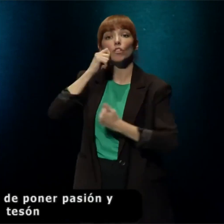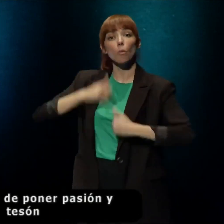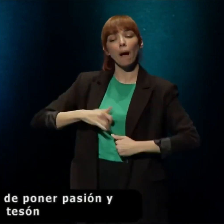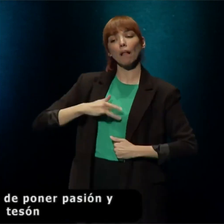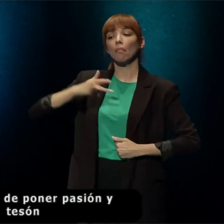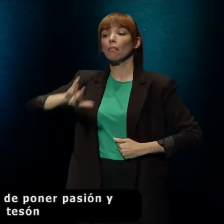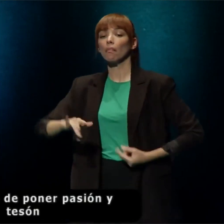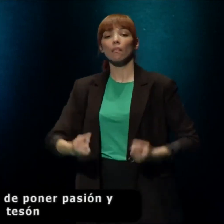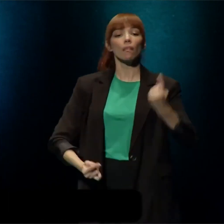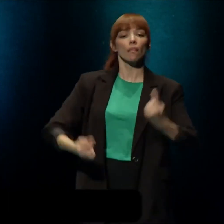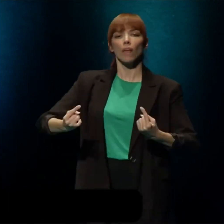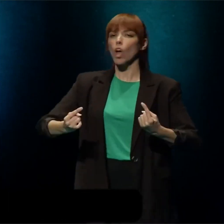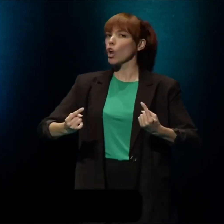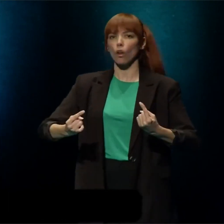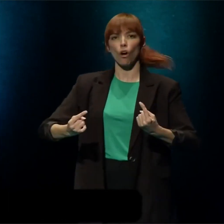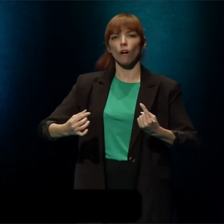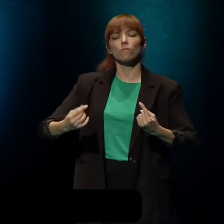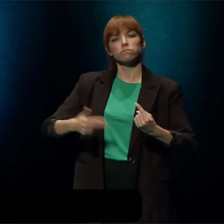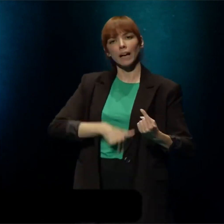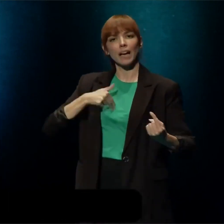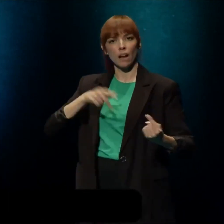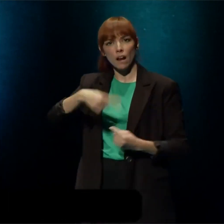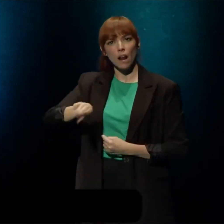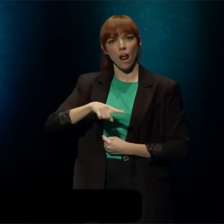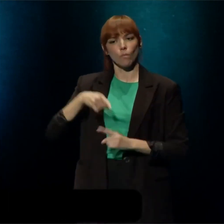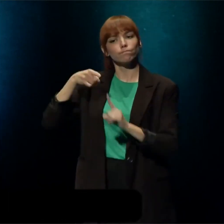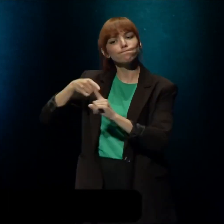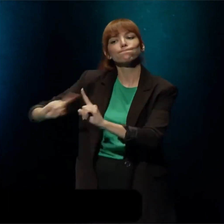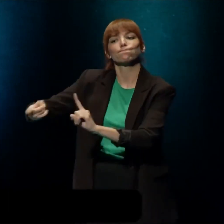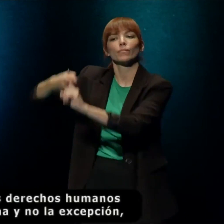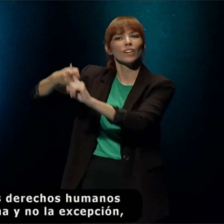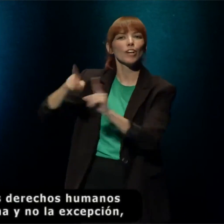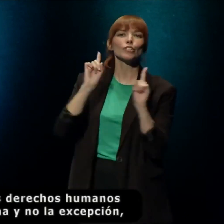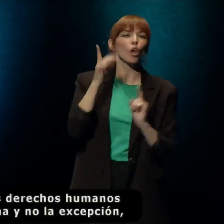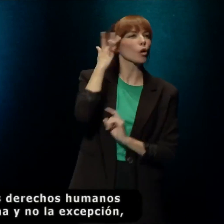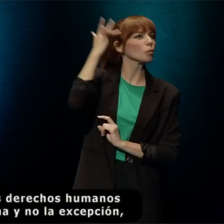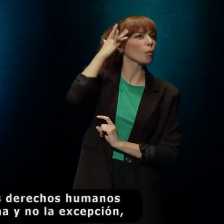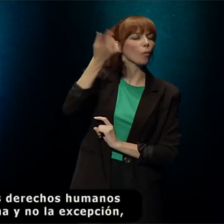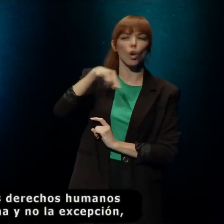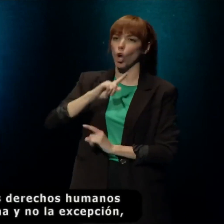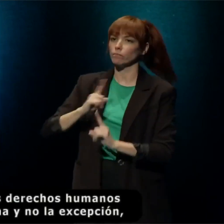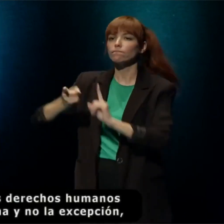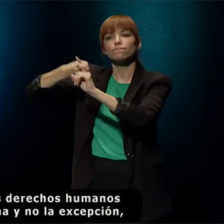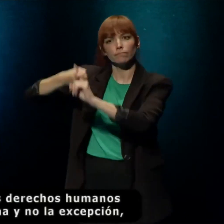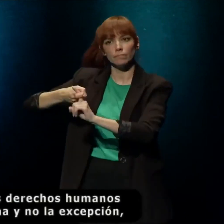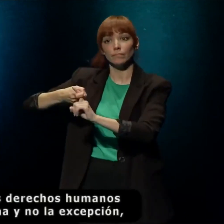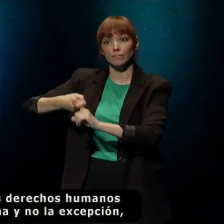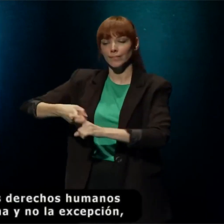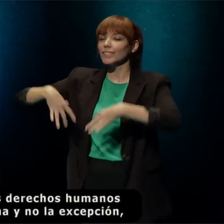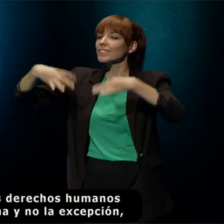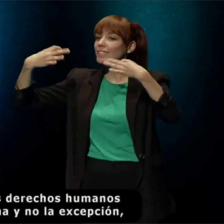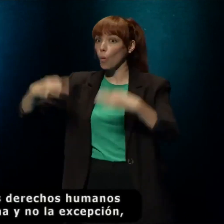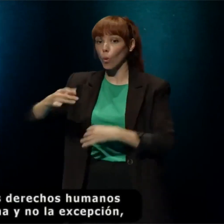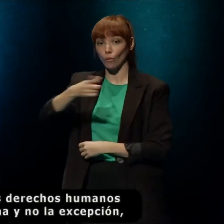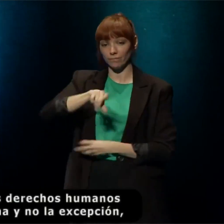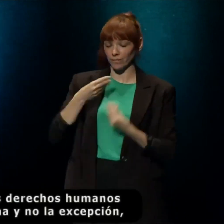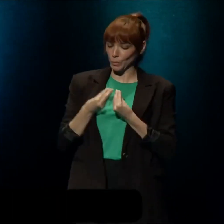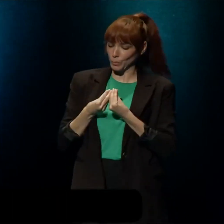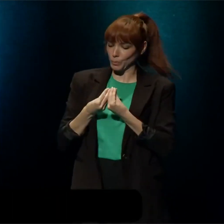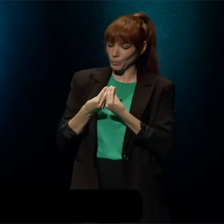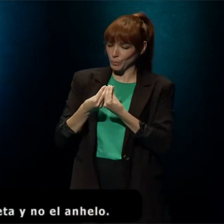excepción, sean la meta y no el anhelo. Y estoy convencido que juntas, como hemos hecho tantas